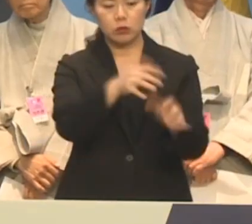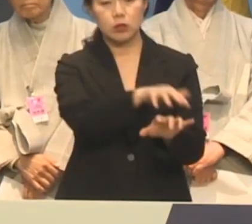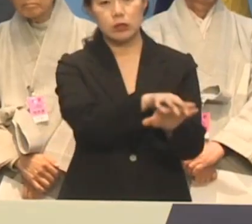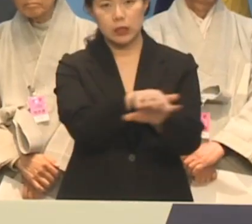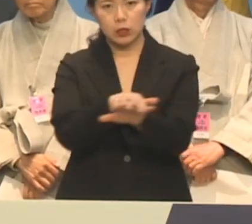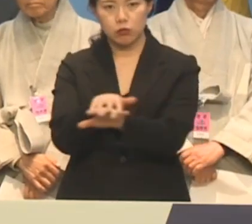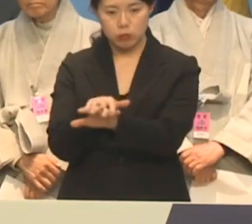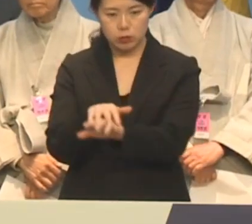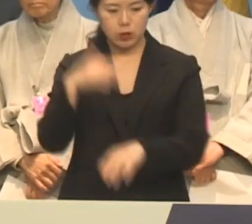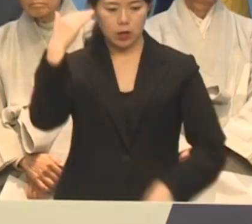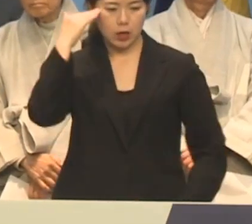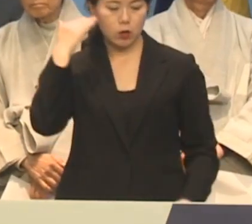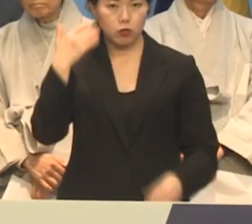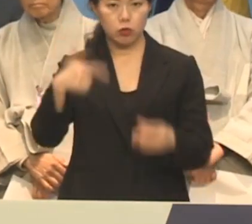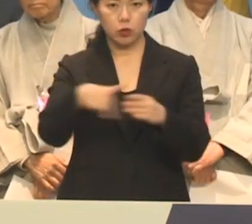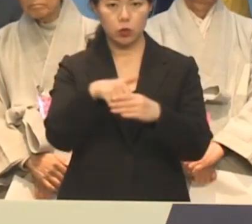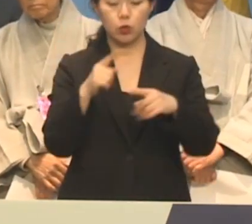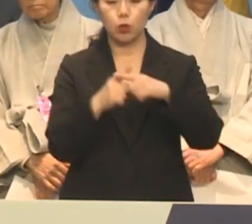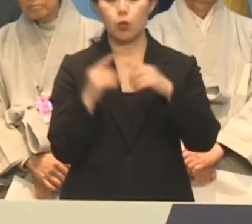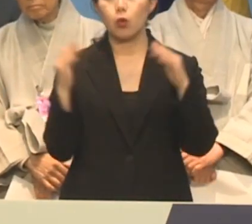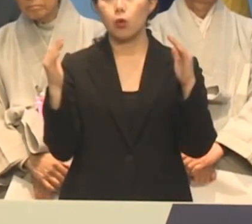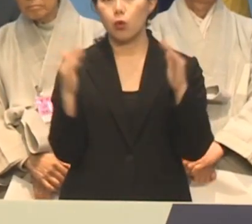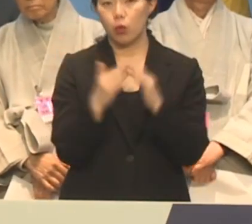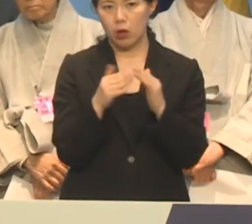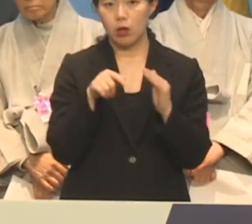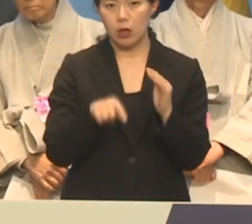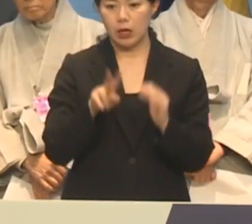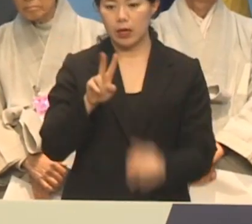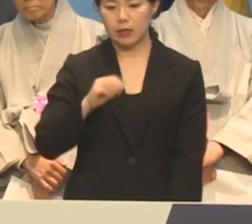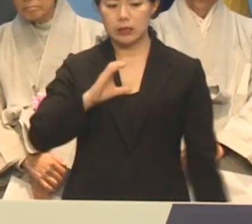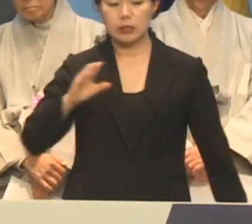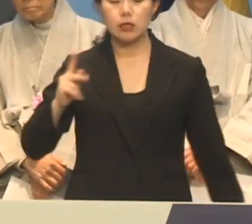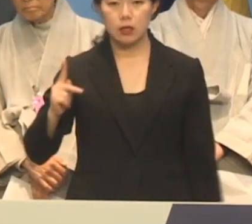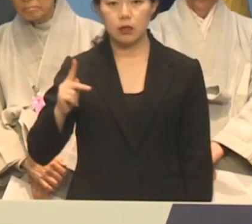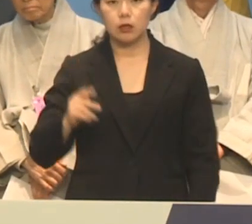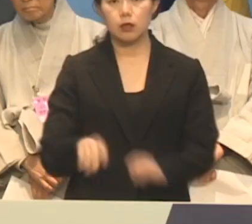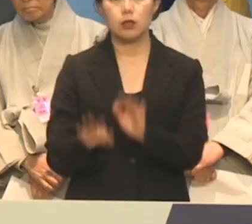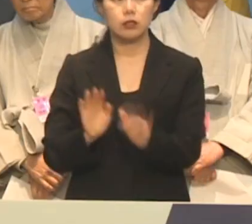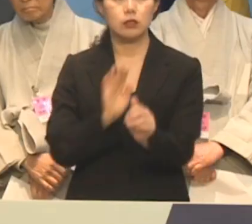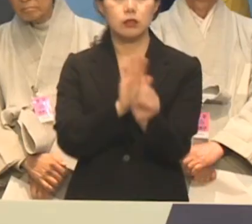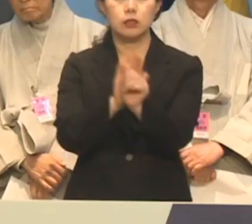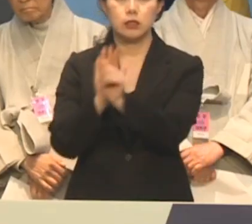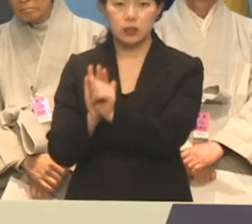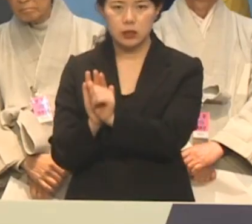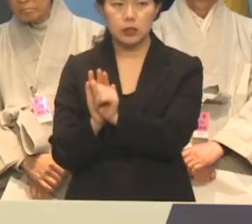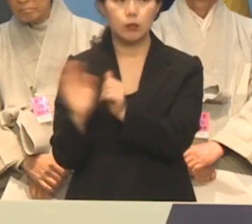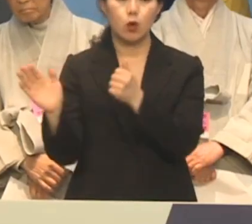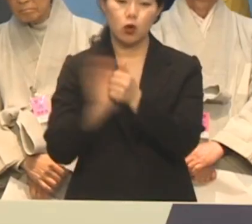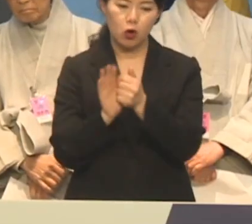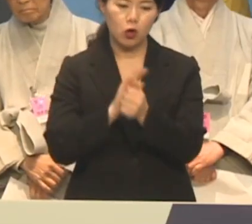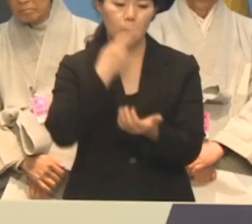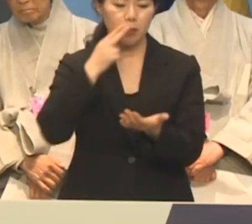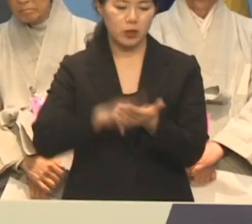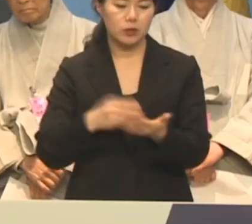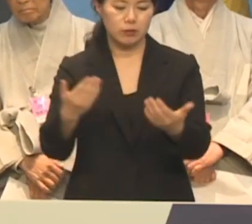국제기구로부터 한국기독교교회협의회 NCCK가 지지와 격려 서한을